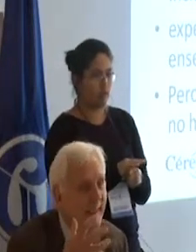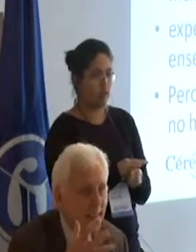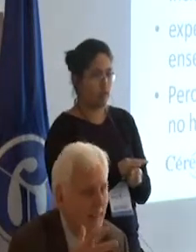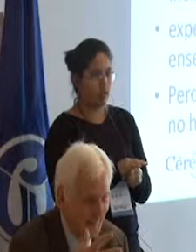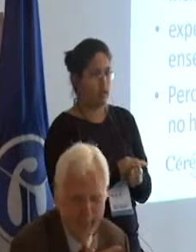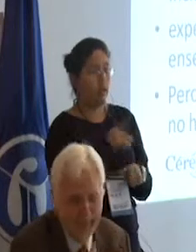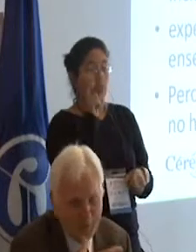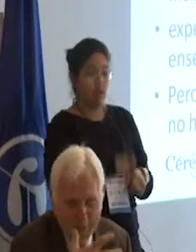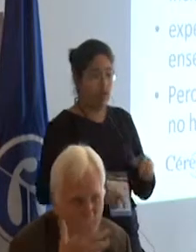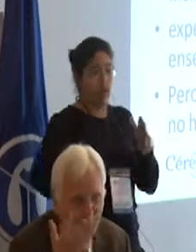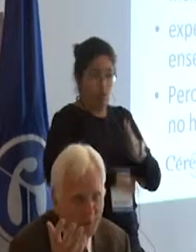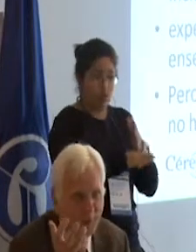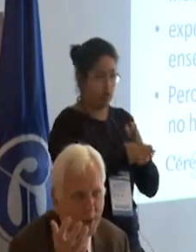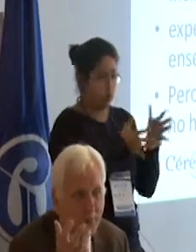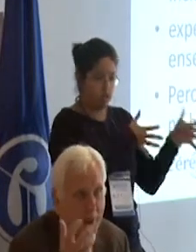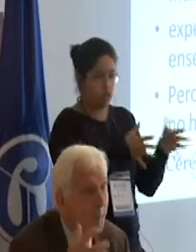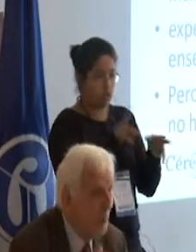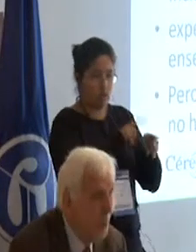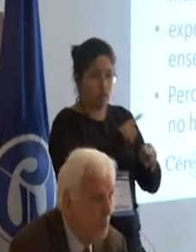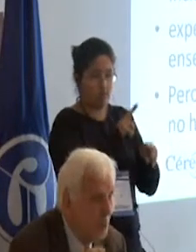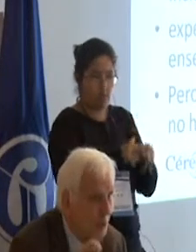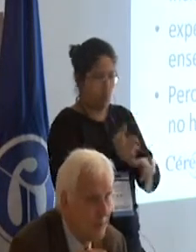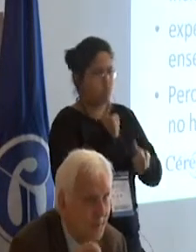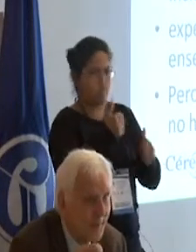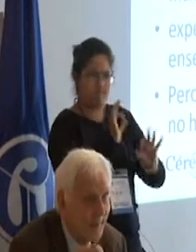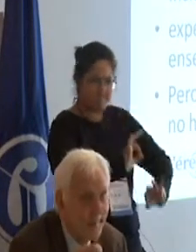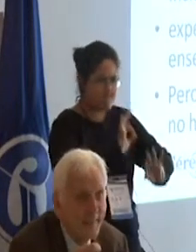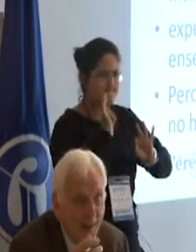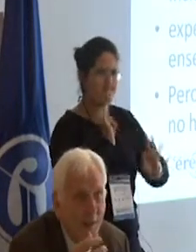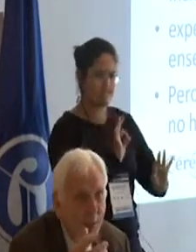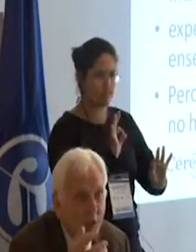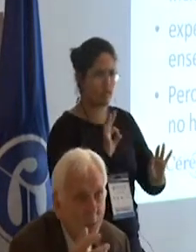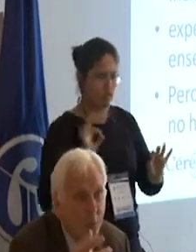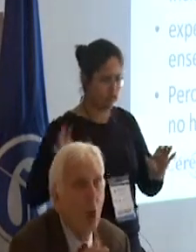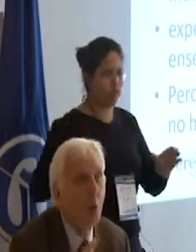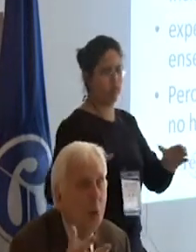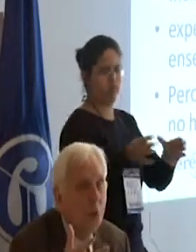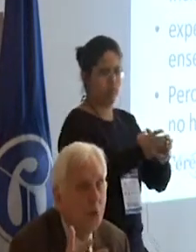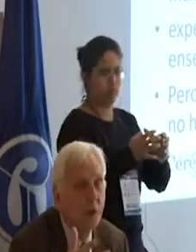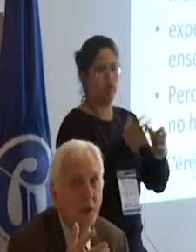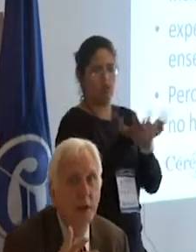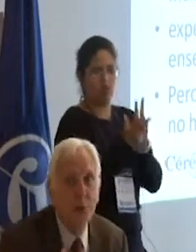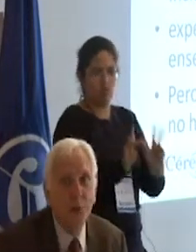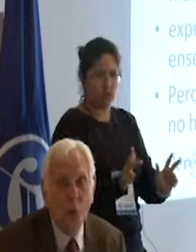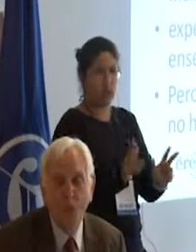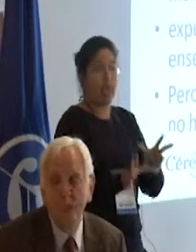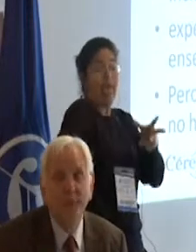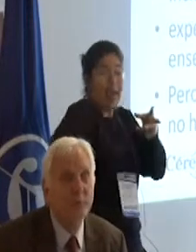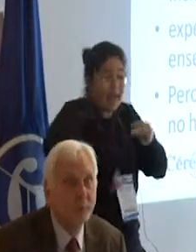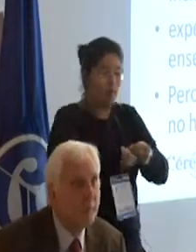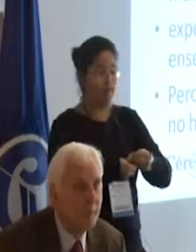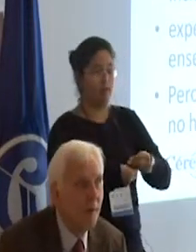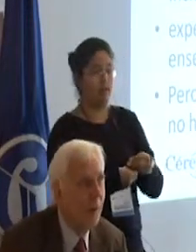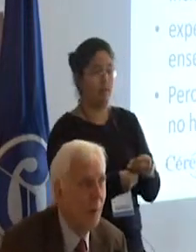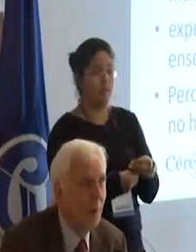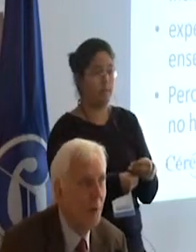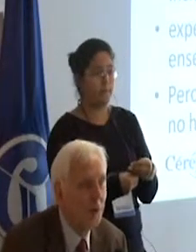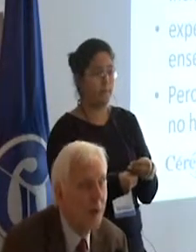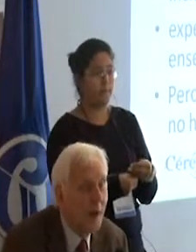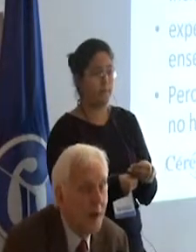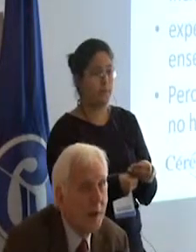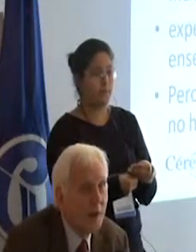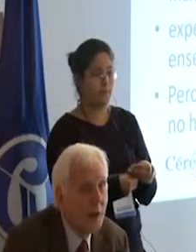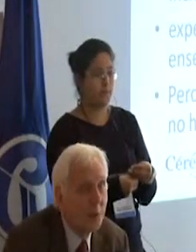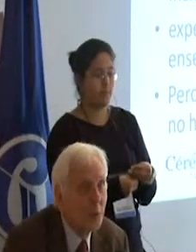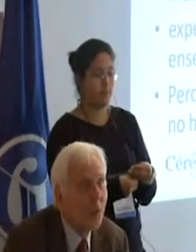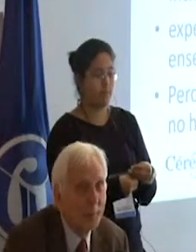que continuar con sus enseñanzas de buena calidad con el conjunto de sus estudiantes, pero además